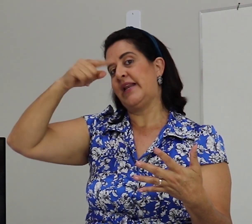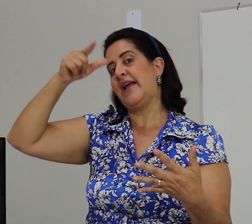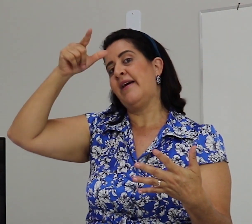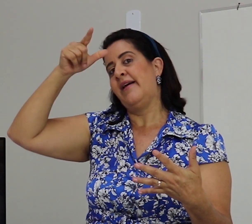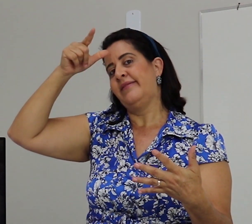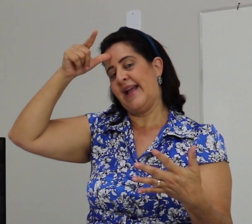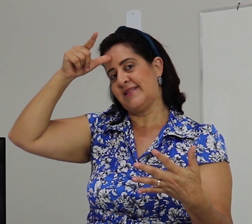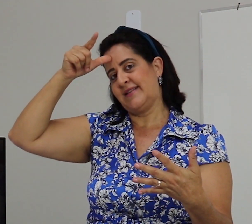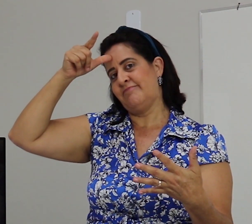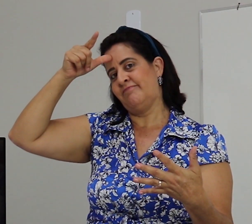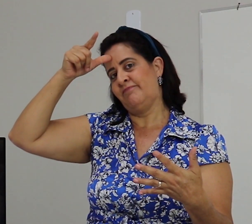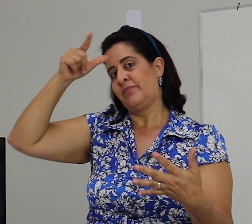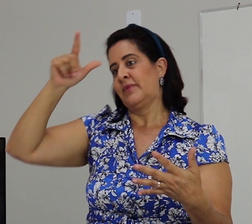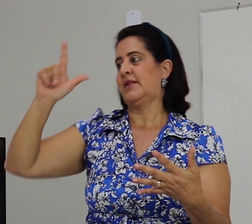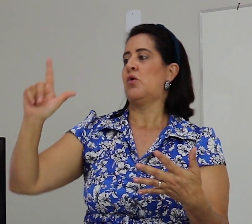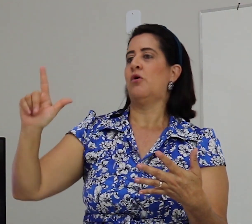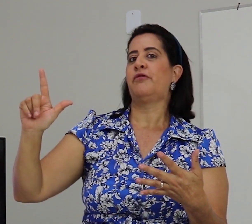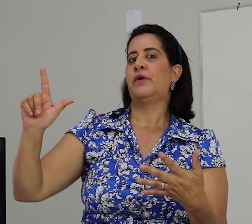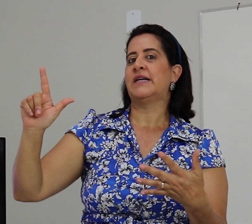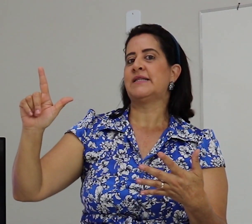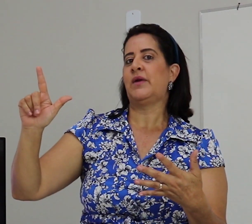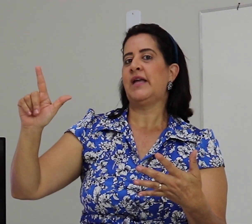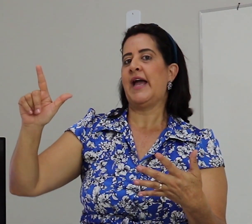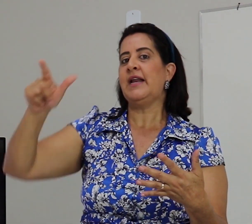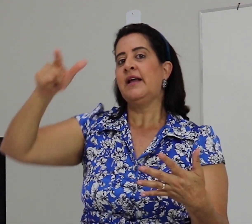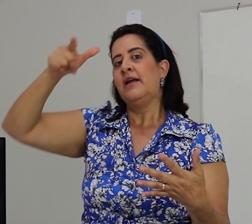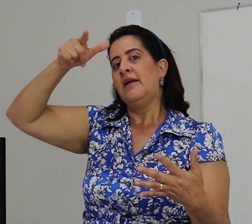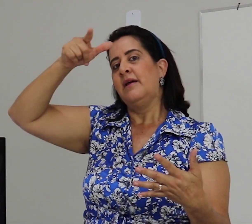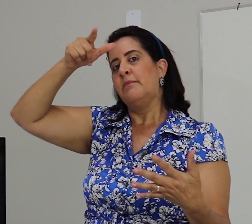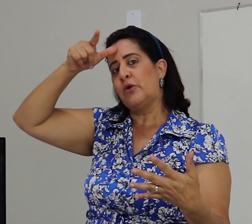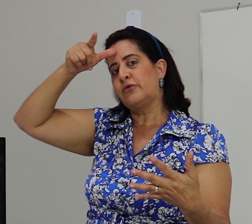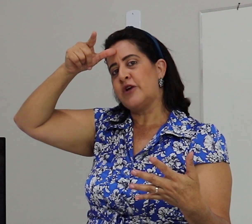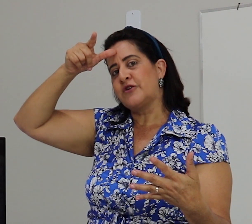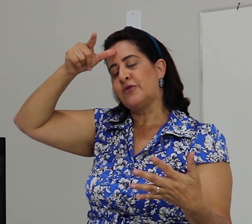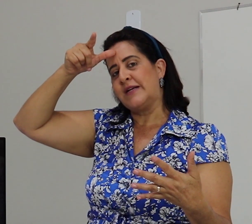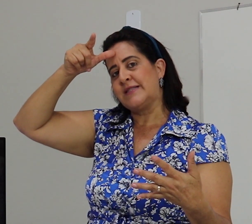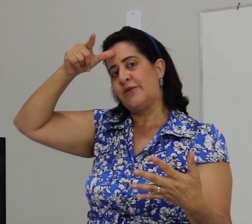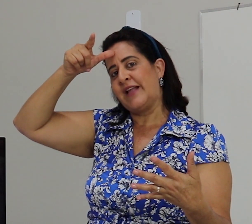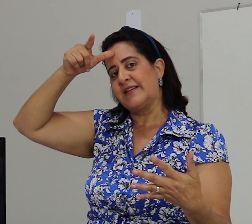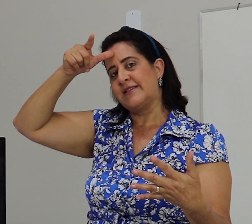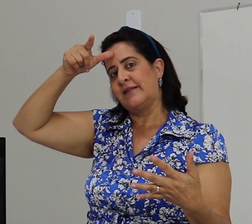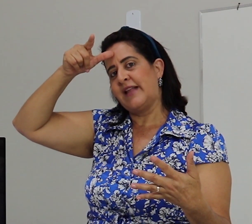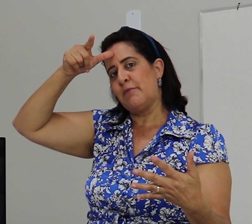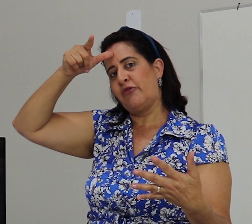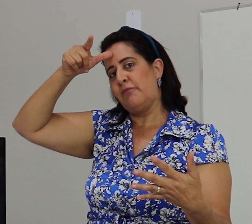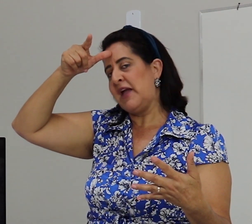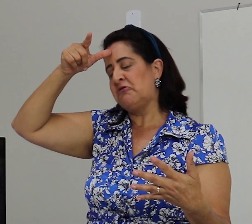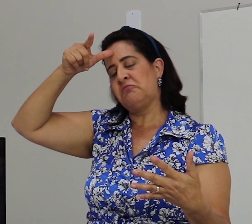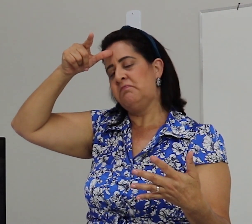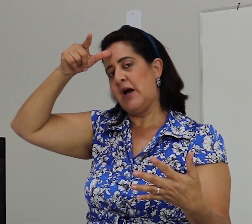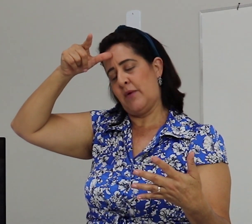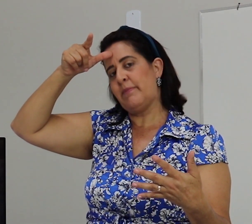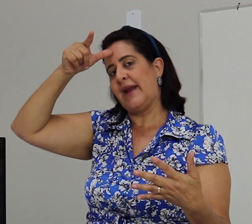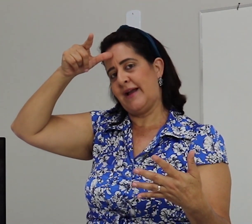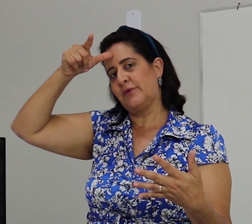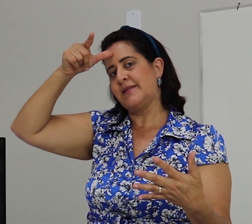seria testa. Então, configuração em E, ponto de articulação testa. Tem movimento? Não, é parado esse